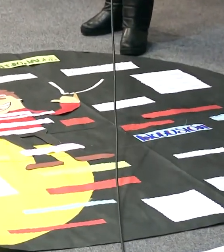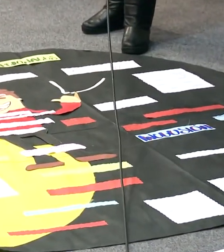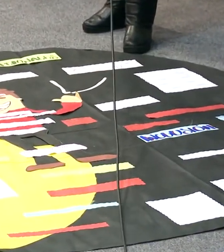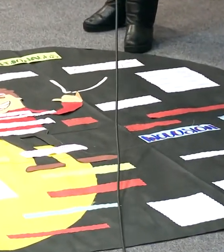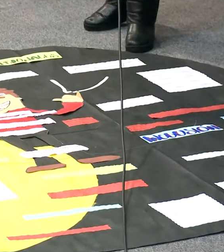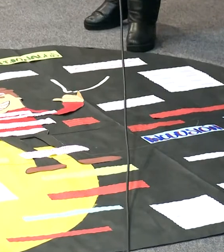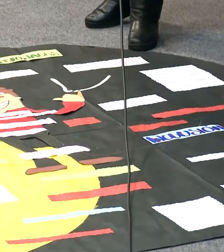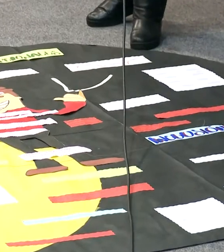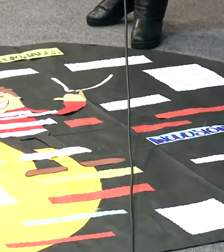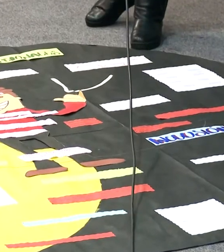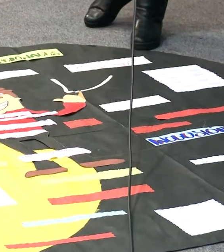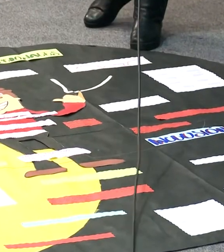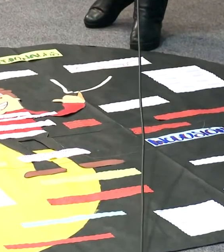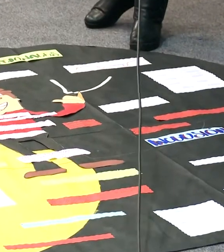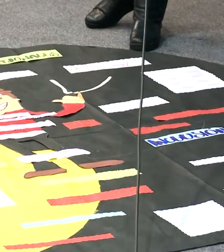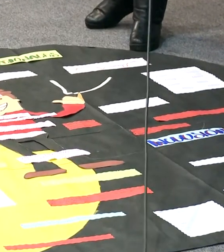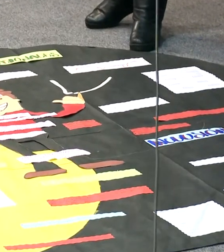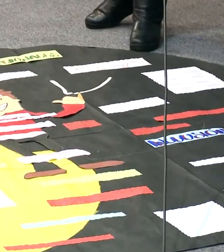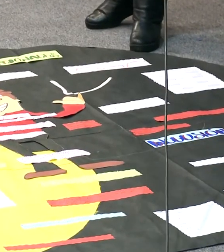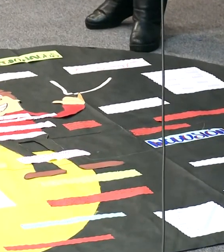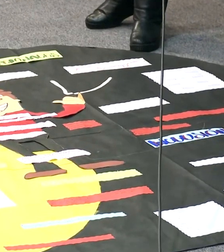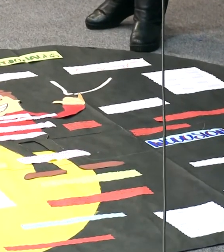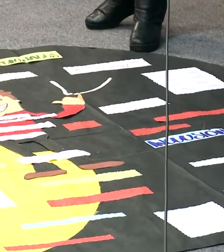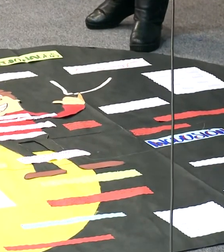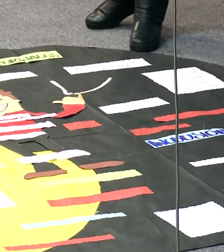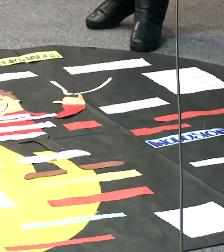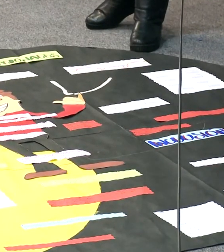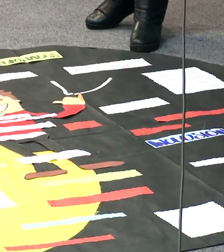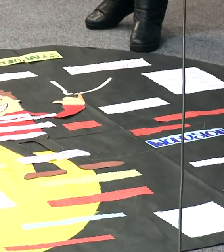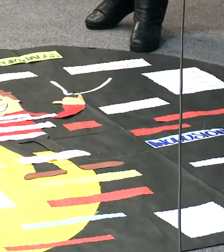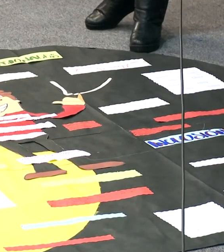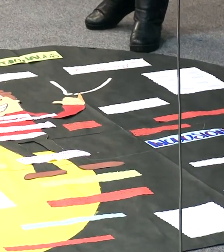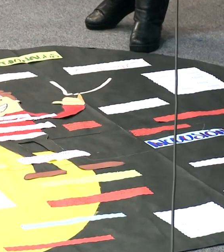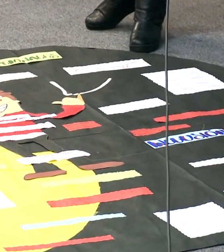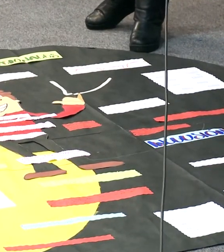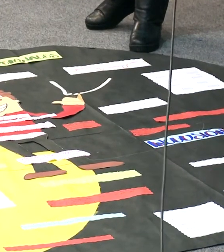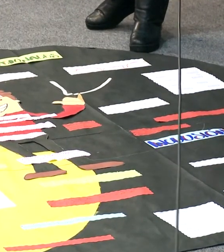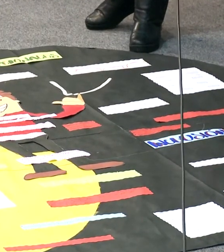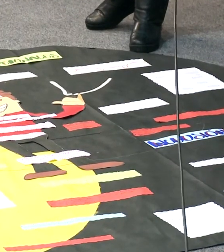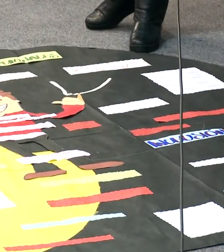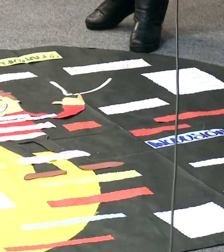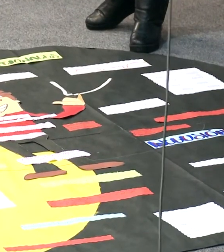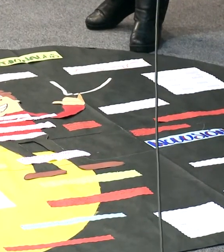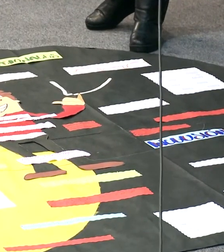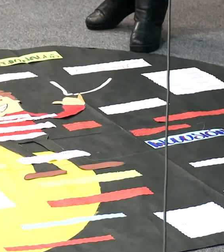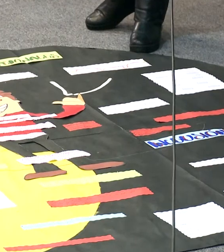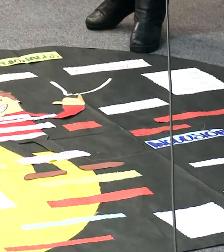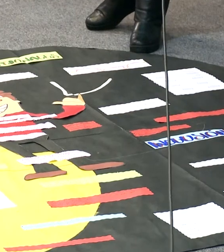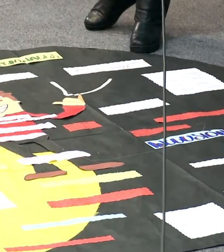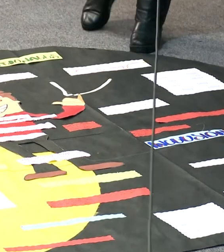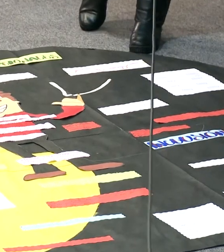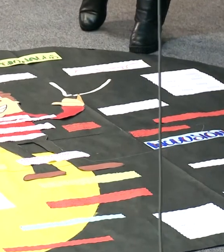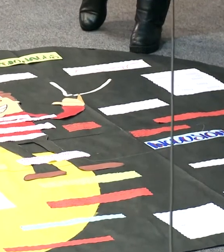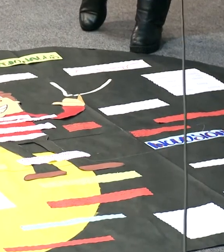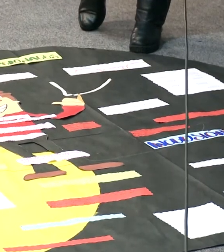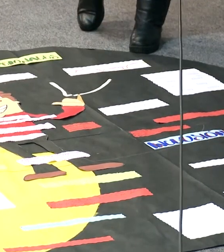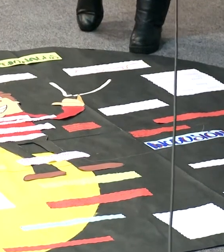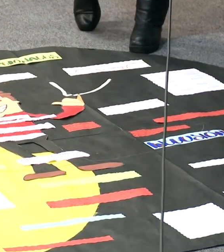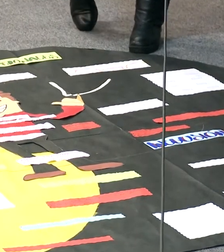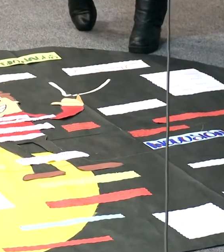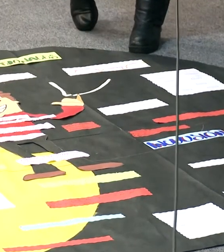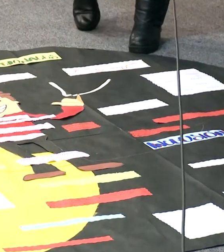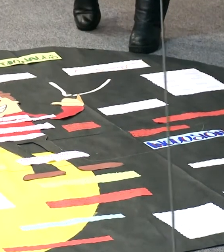Si quiere, si gusta, pase y nos dé algunas opciones que ellos como tal tuvieron. ¿Nos pueden